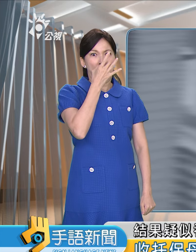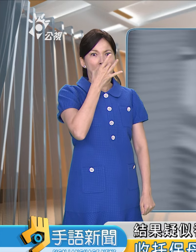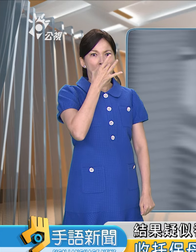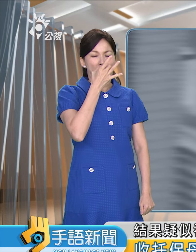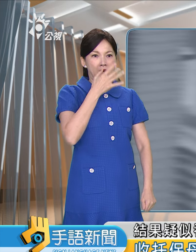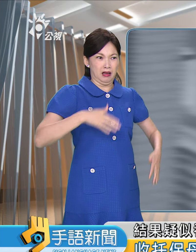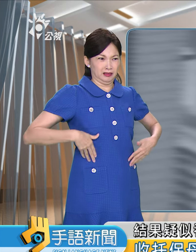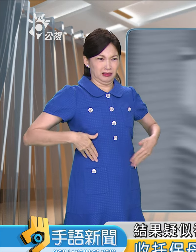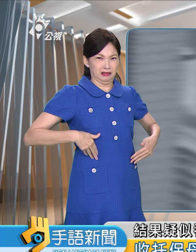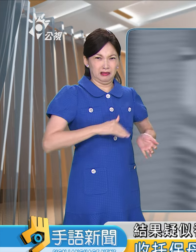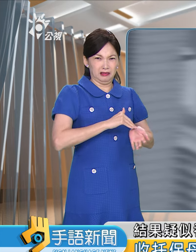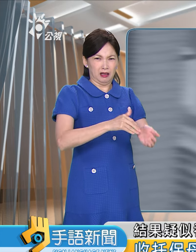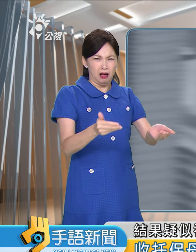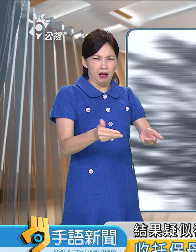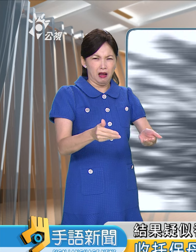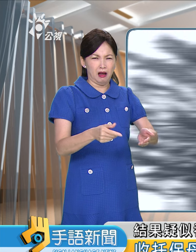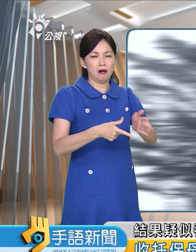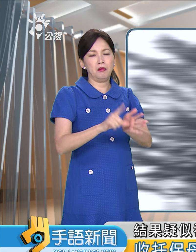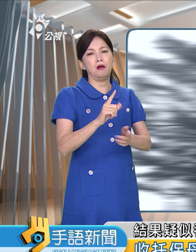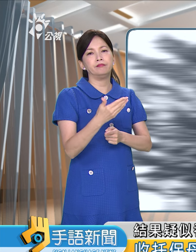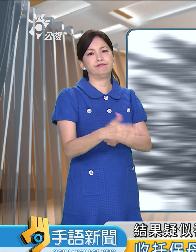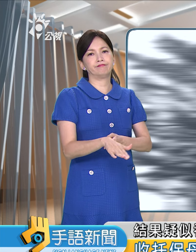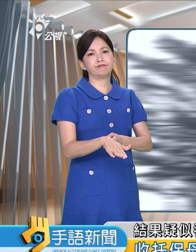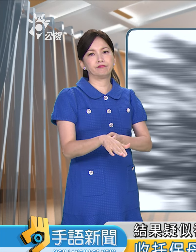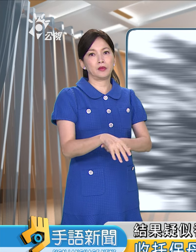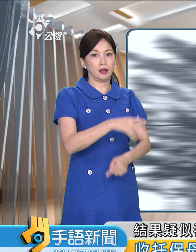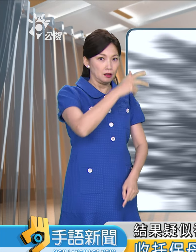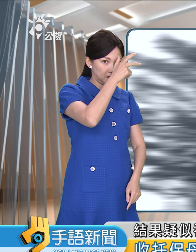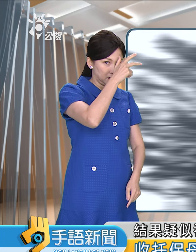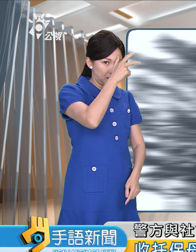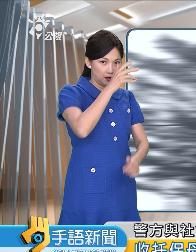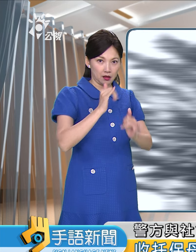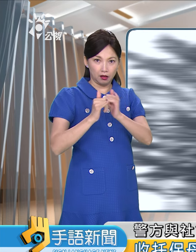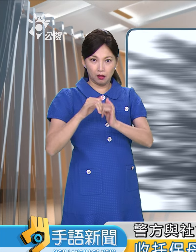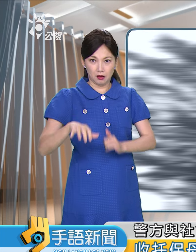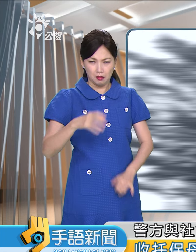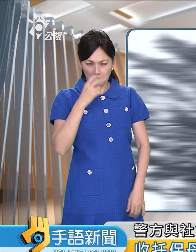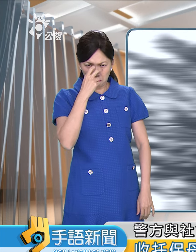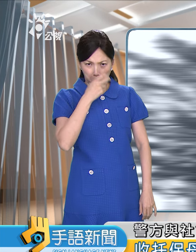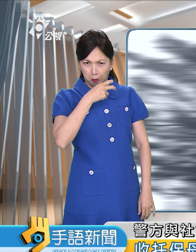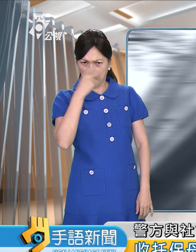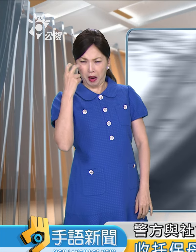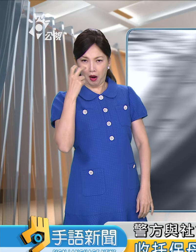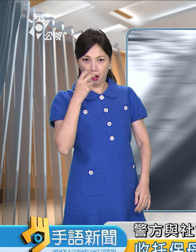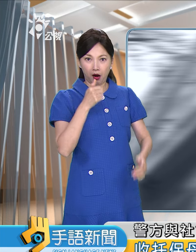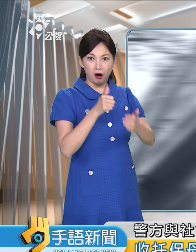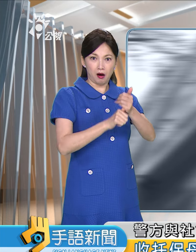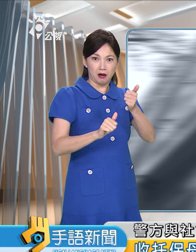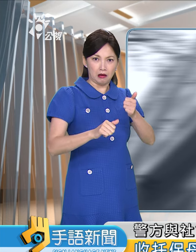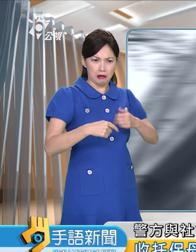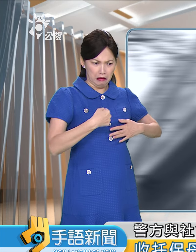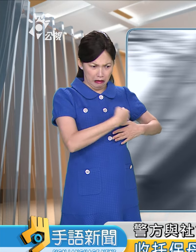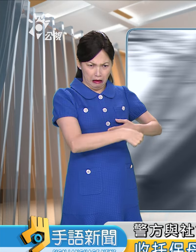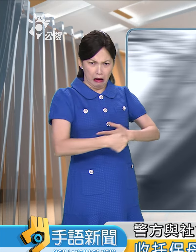救后仍旧不治。警方与社会局发现，男童的身上还有其他伤